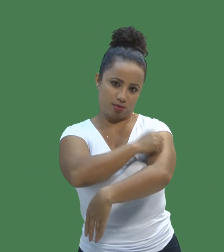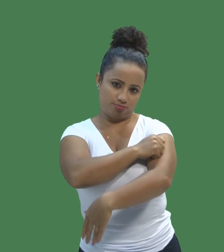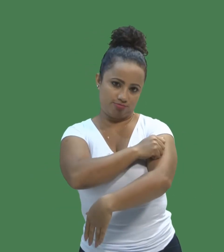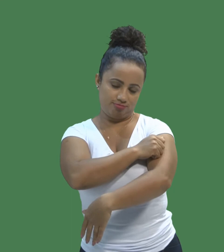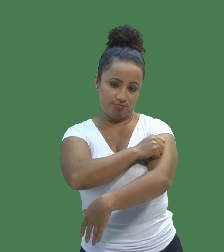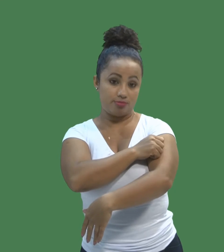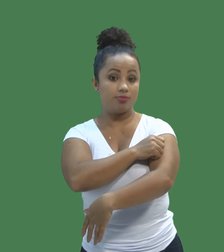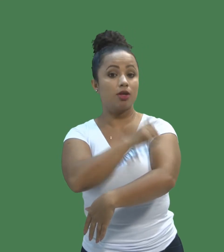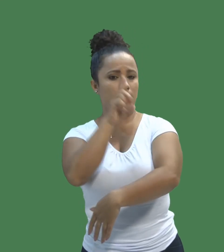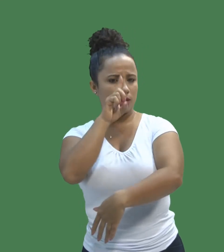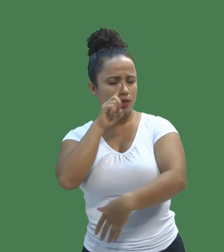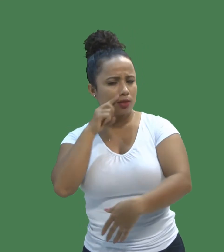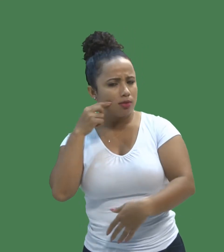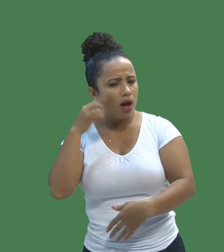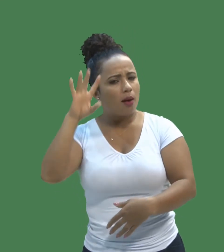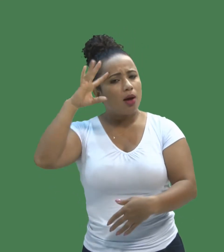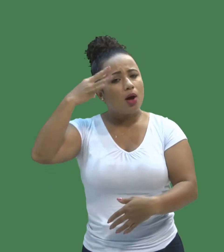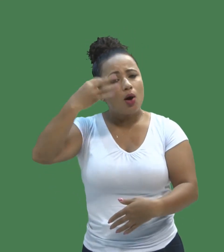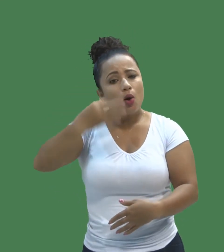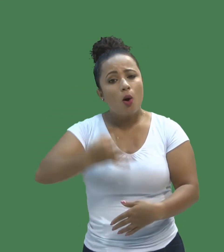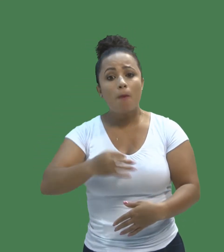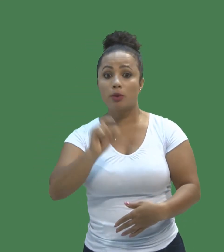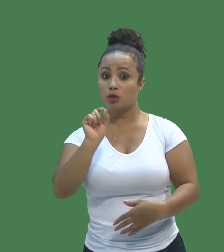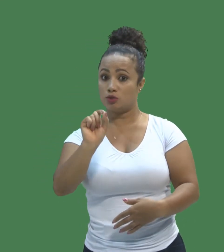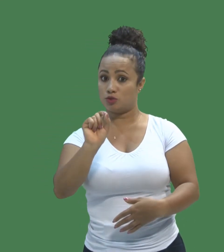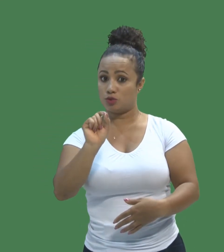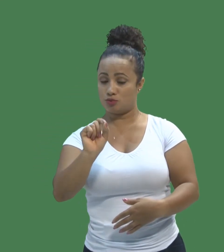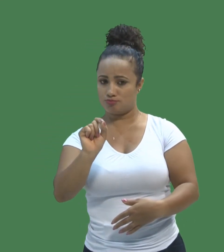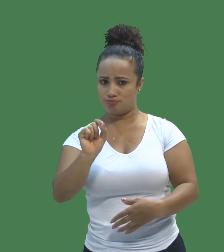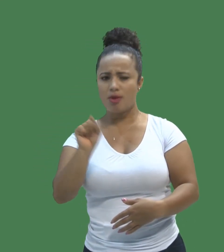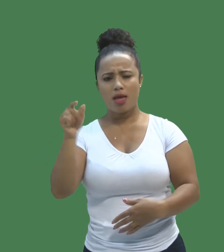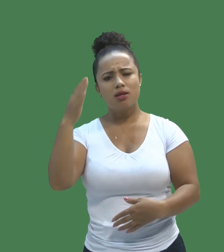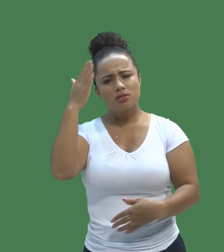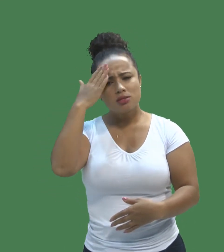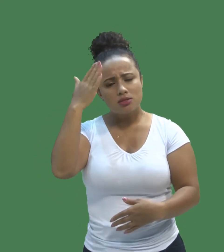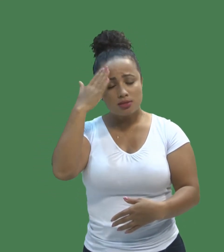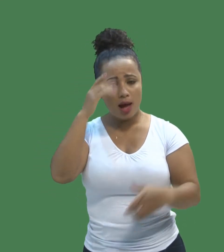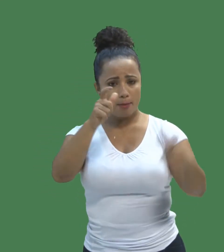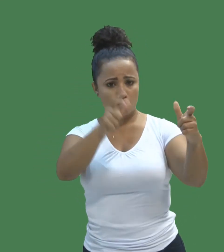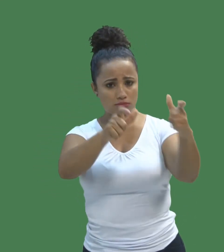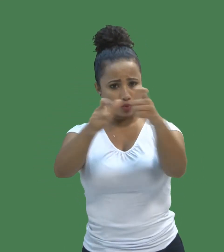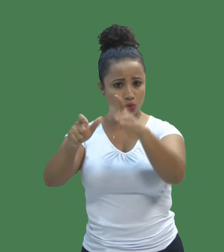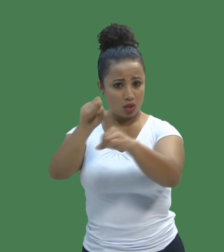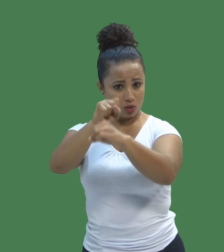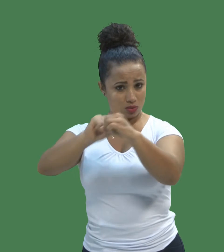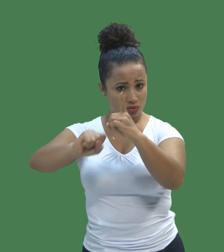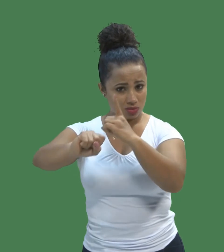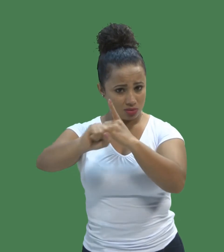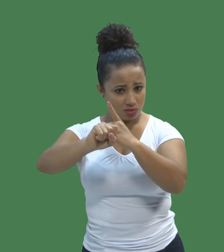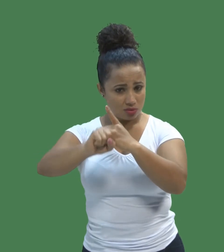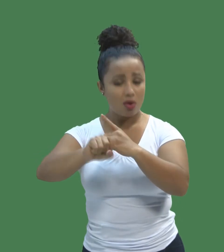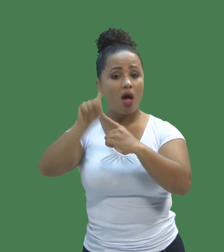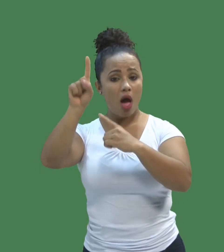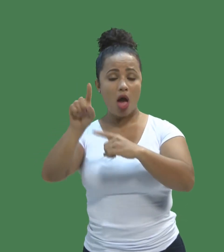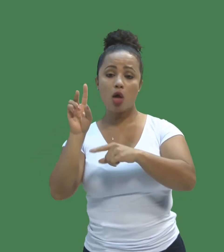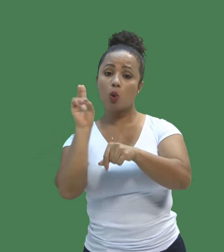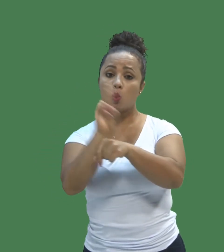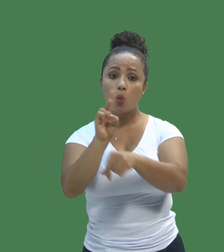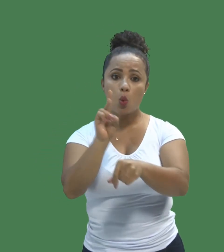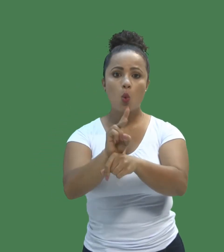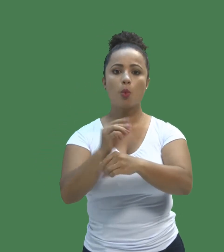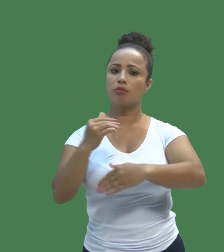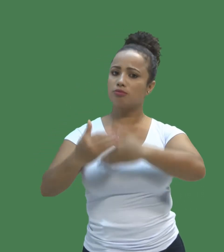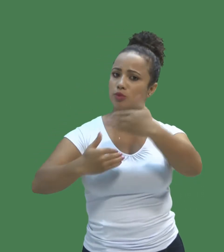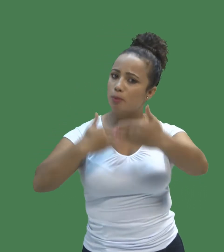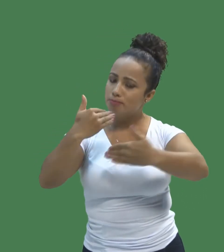Caros alunos, Durkheim, conservador, entendia as instituições como guardiãs